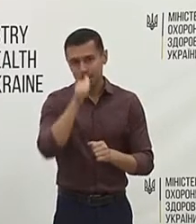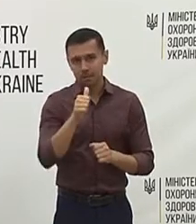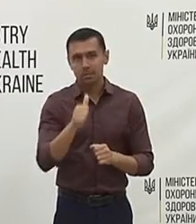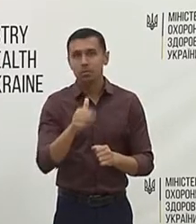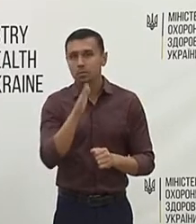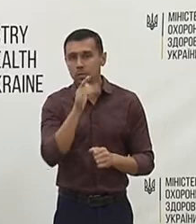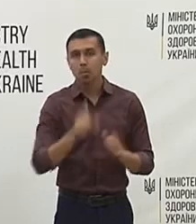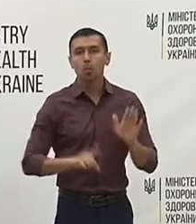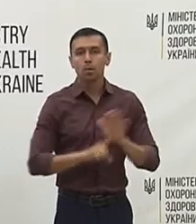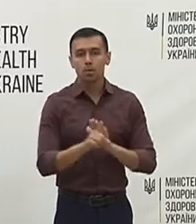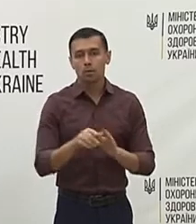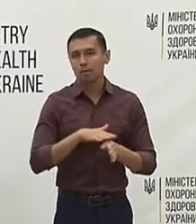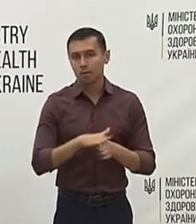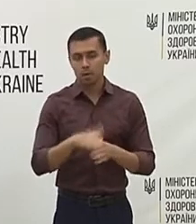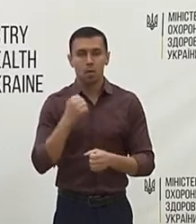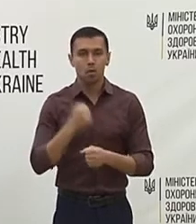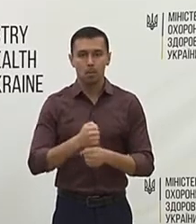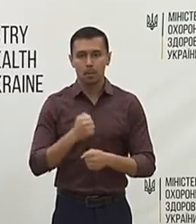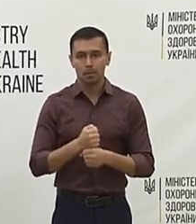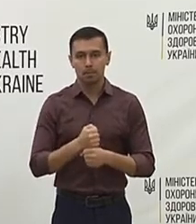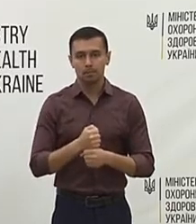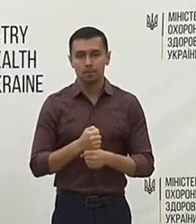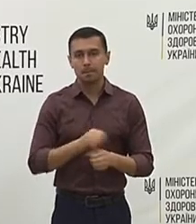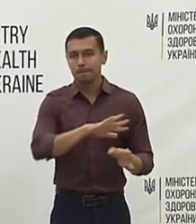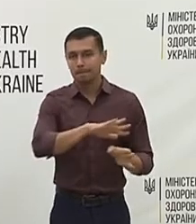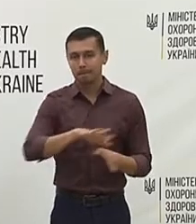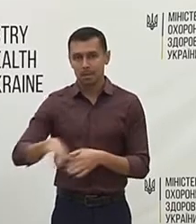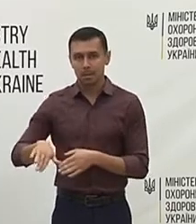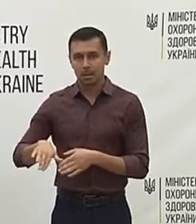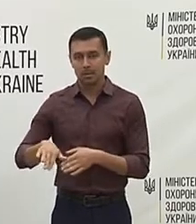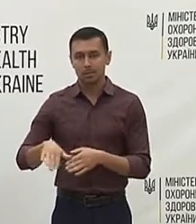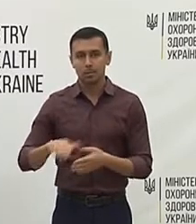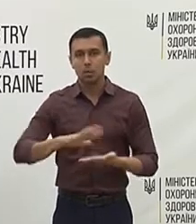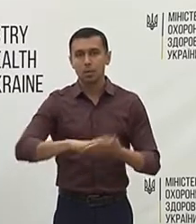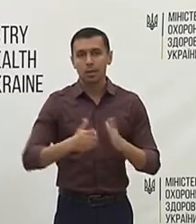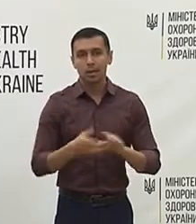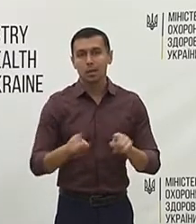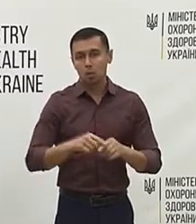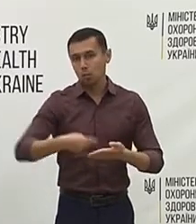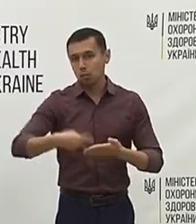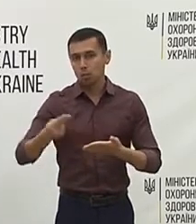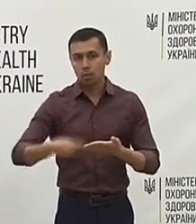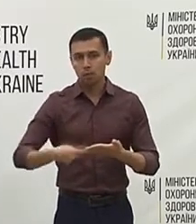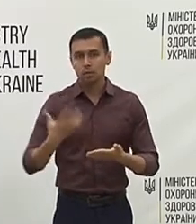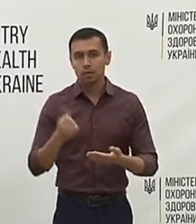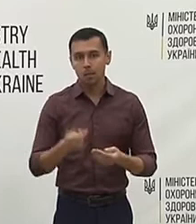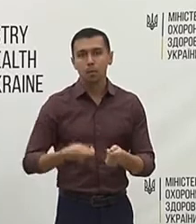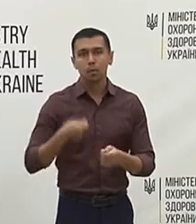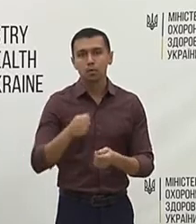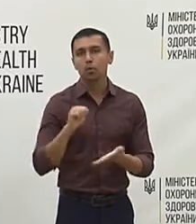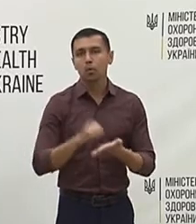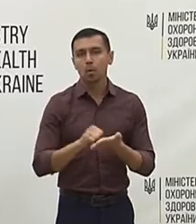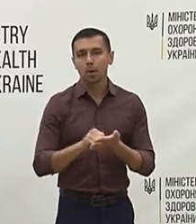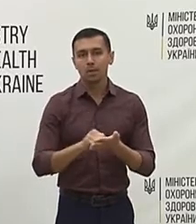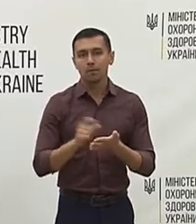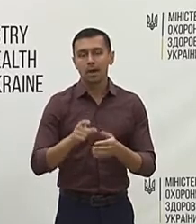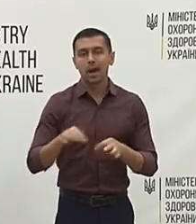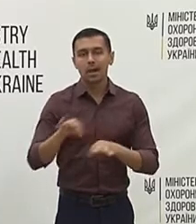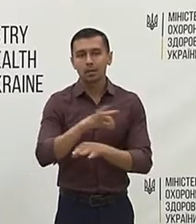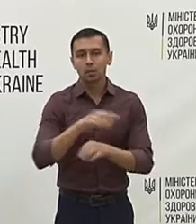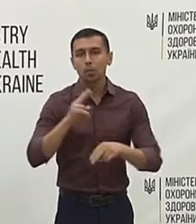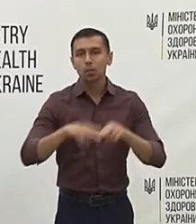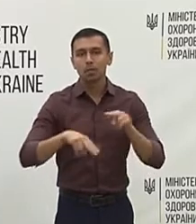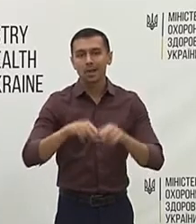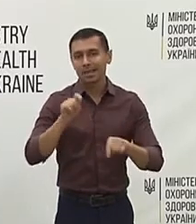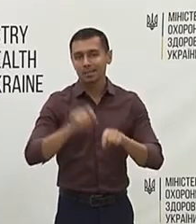з моменту початку виконання робіт. Після укладання такого договору ще подаються документи в